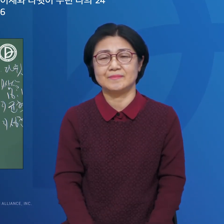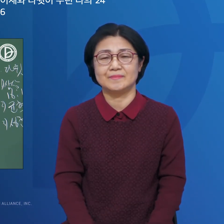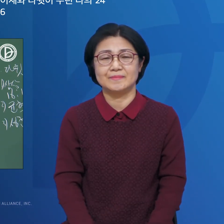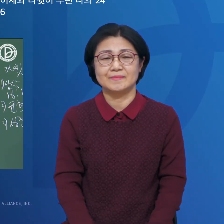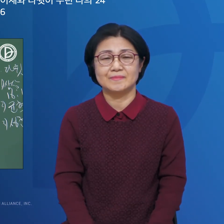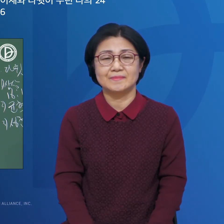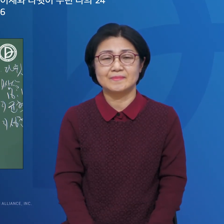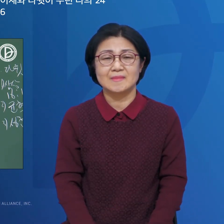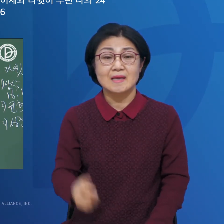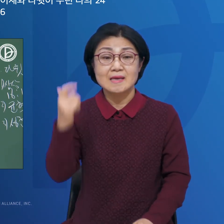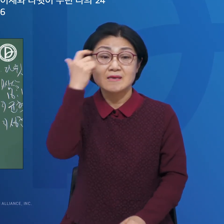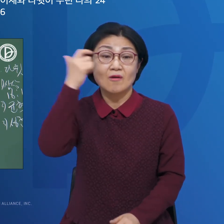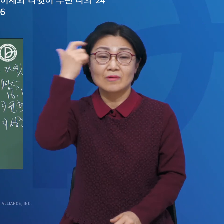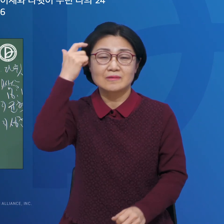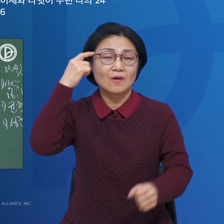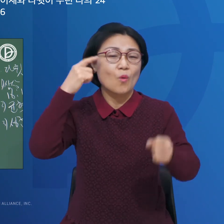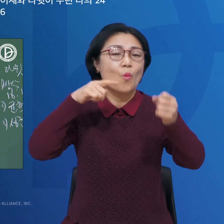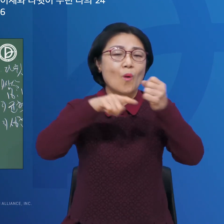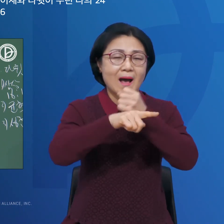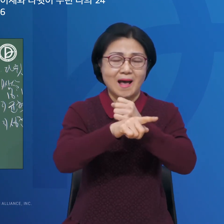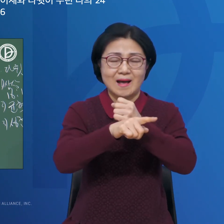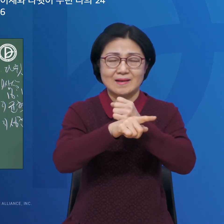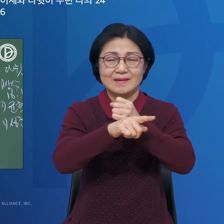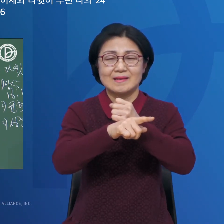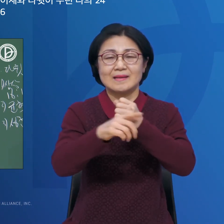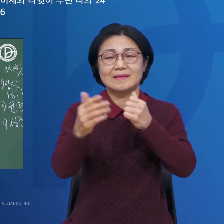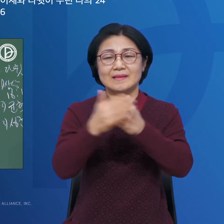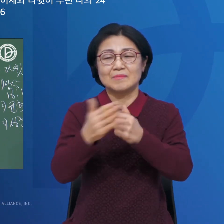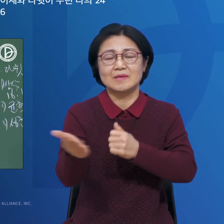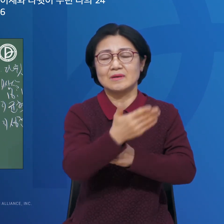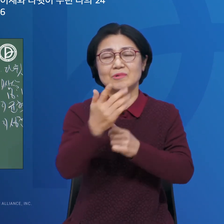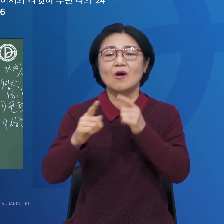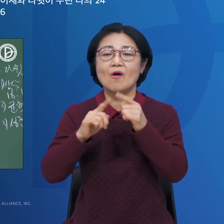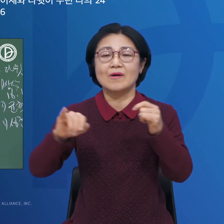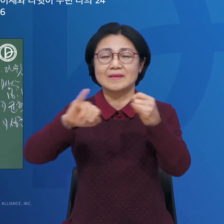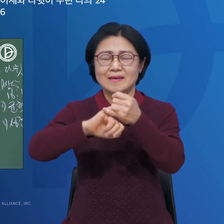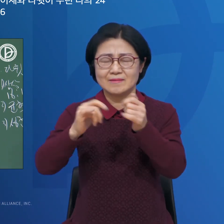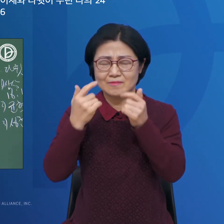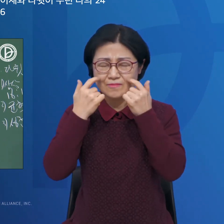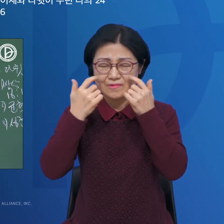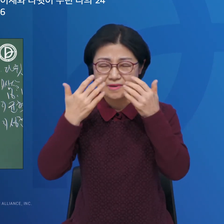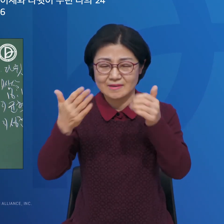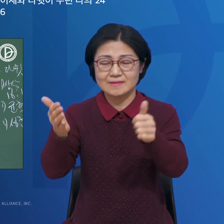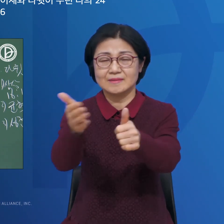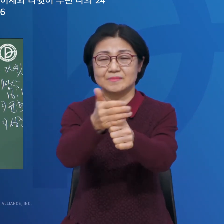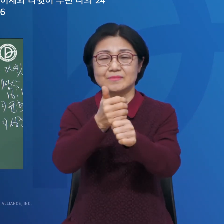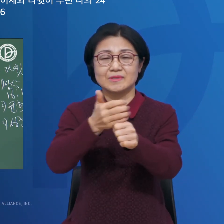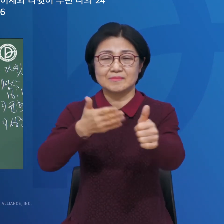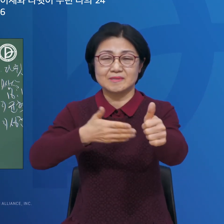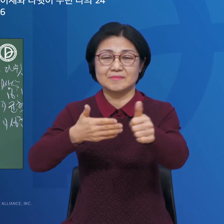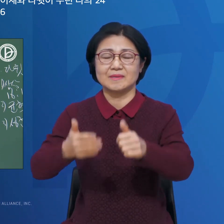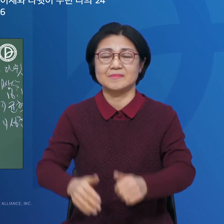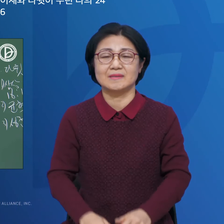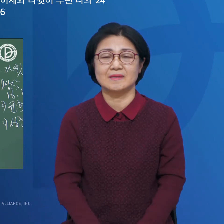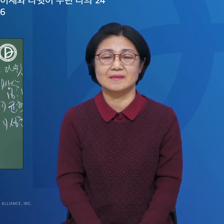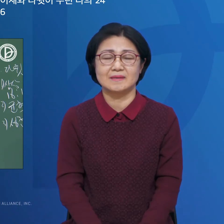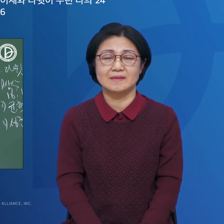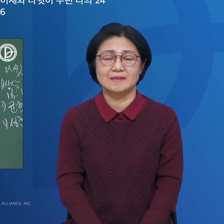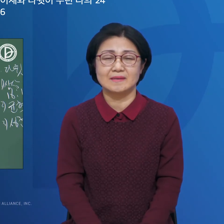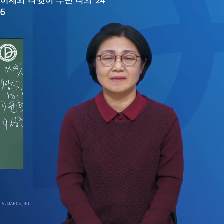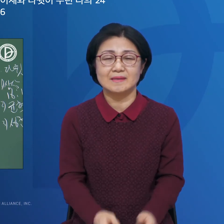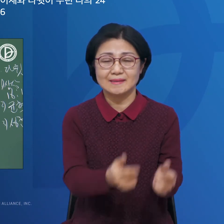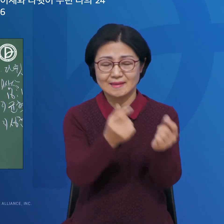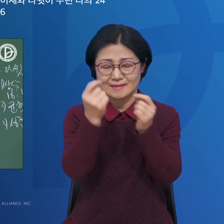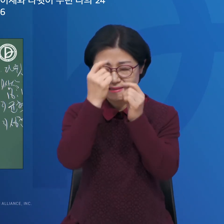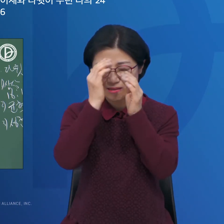science. 영적 과학이기 때문에 여러분의 언약을 확실하게 붙잡으셔야 It is 돼요. spiritual science. So all you need to do is hold on to this covenant.